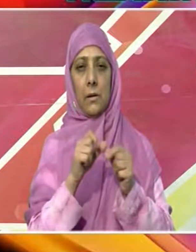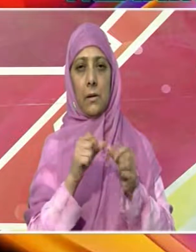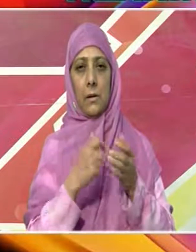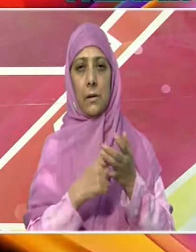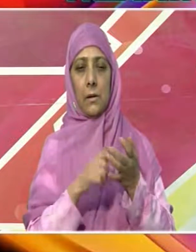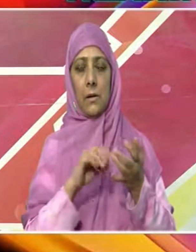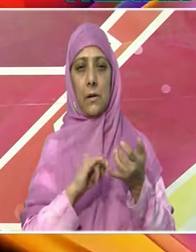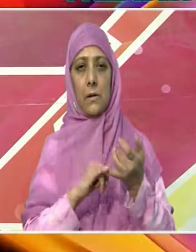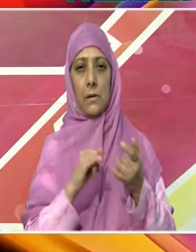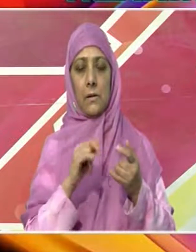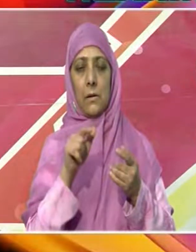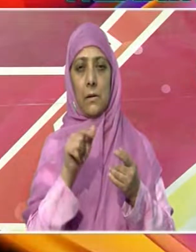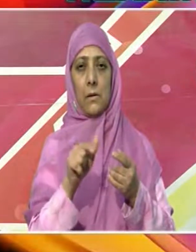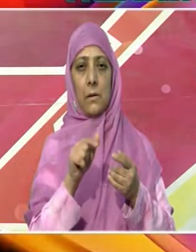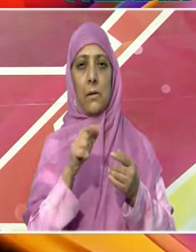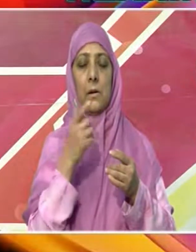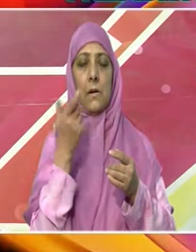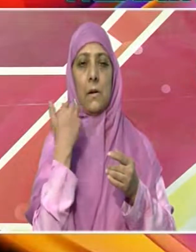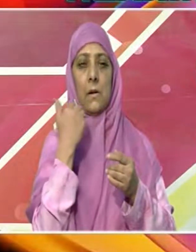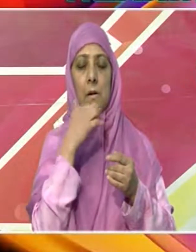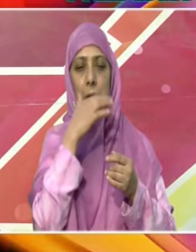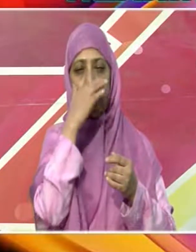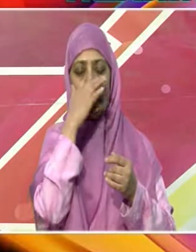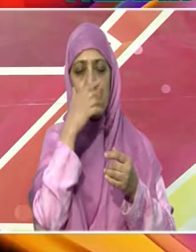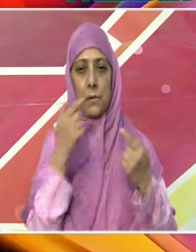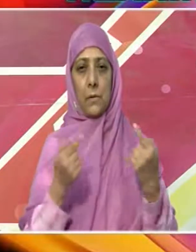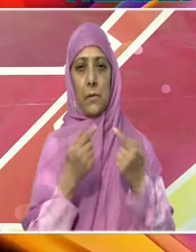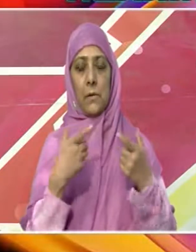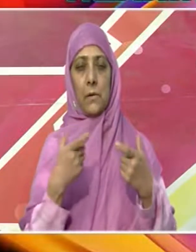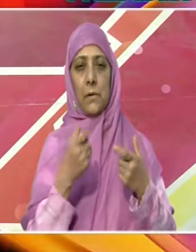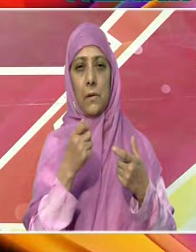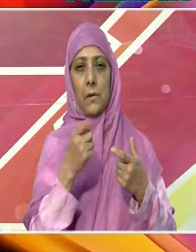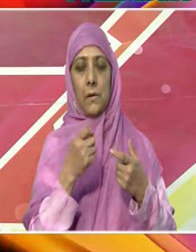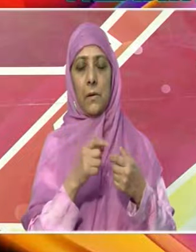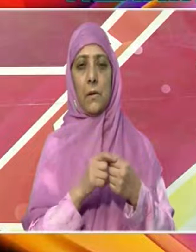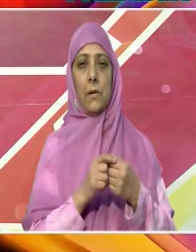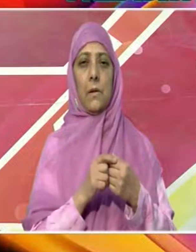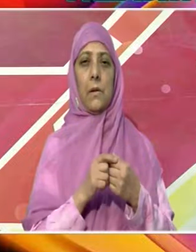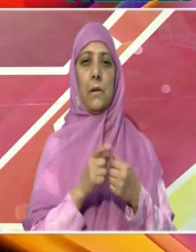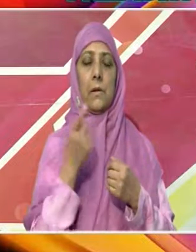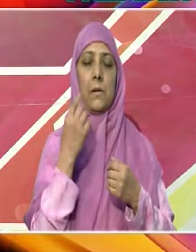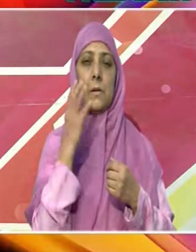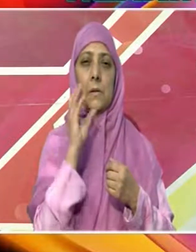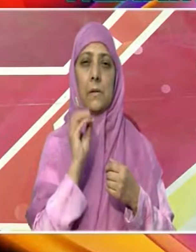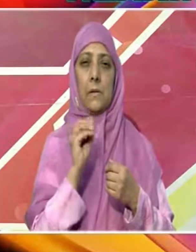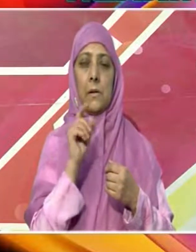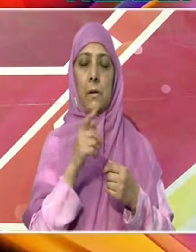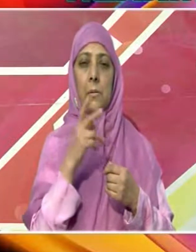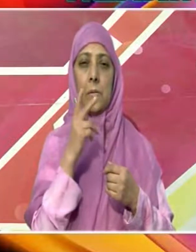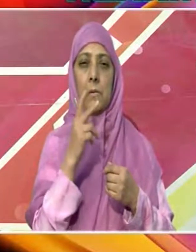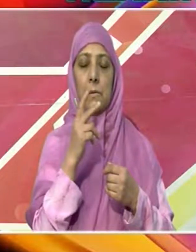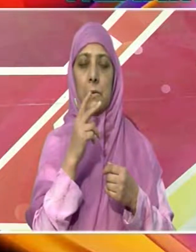के दरमियां शुरू हुई थी उसमें